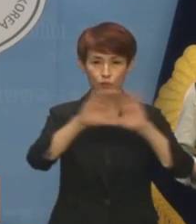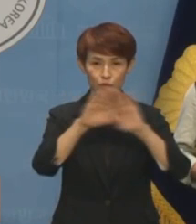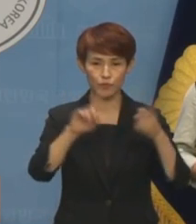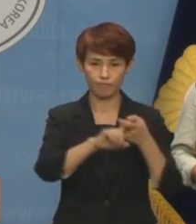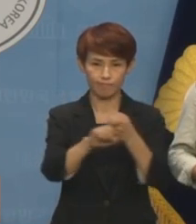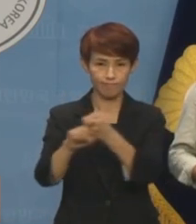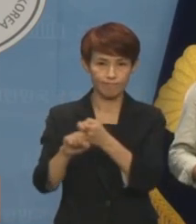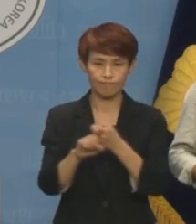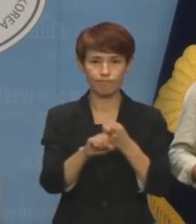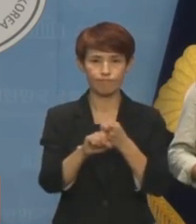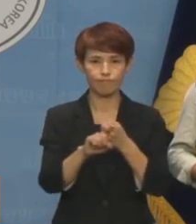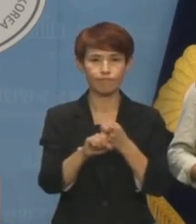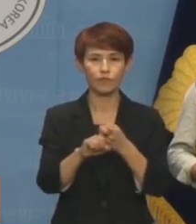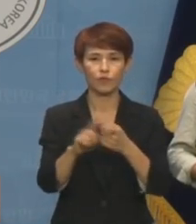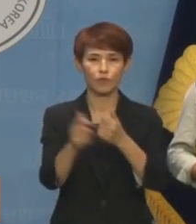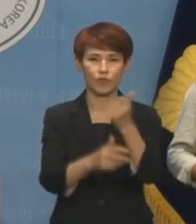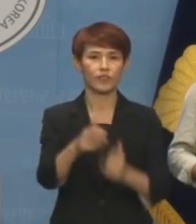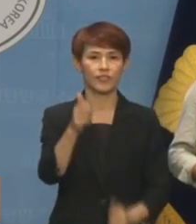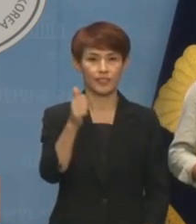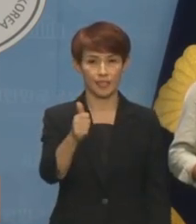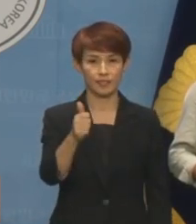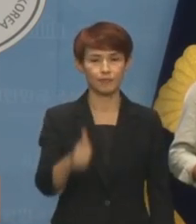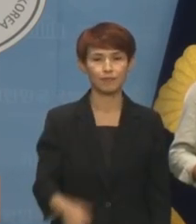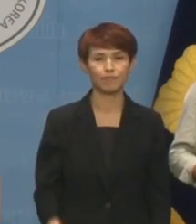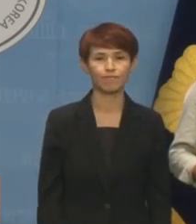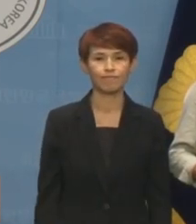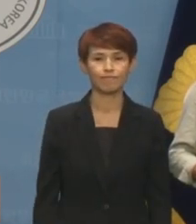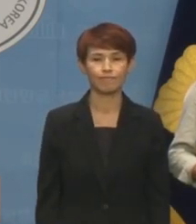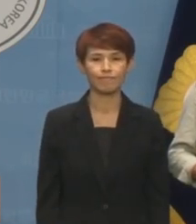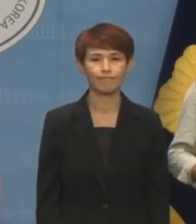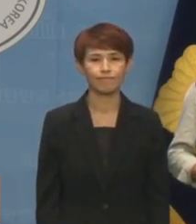기후정의동맹 정록 집행위원장님 참석하셨습니다.